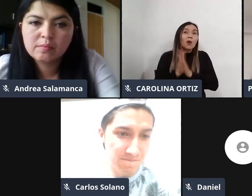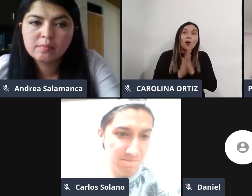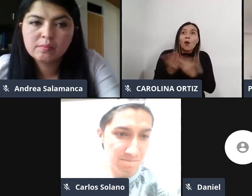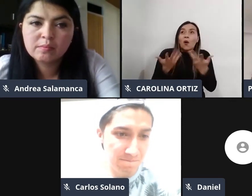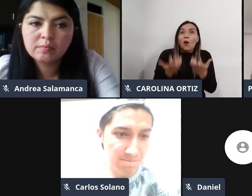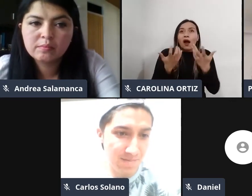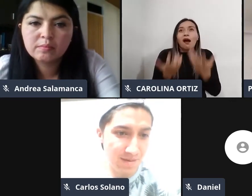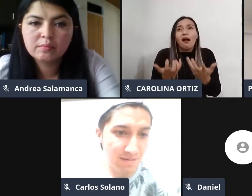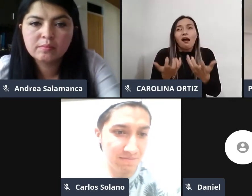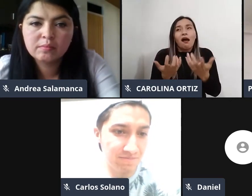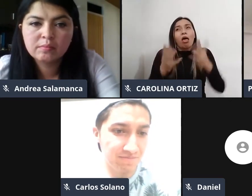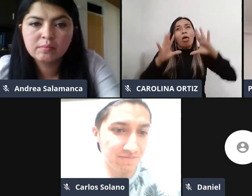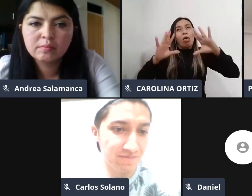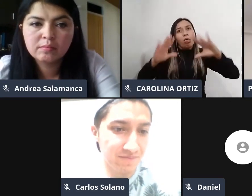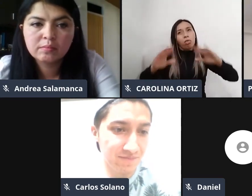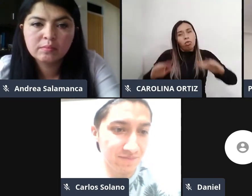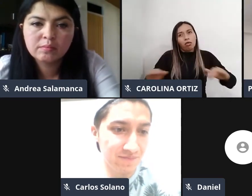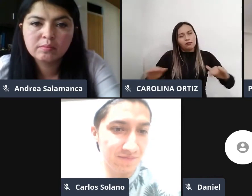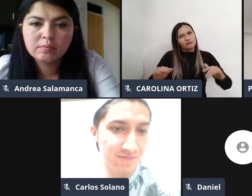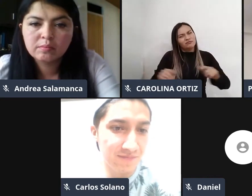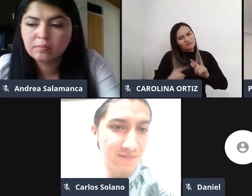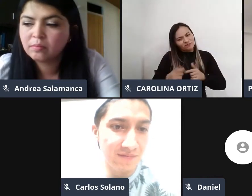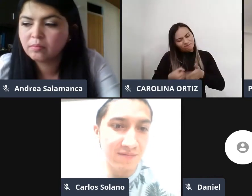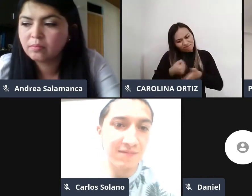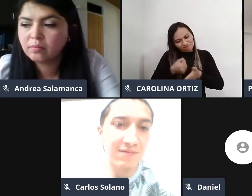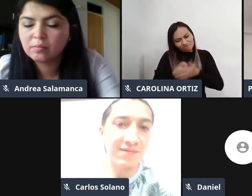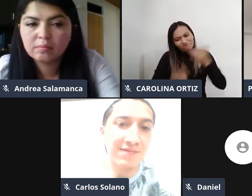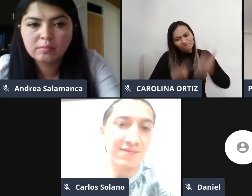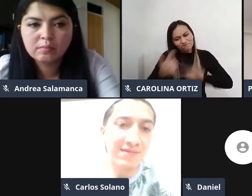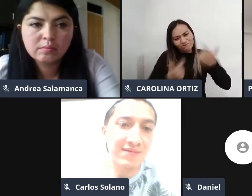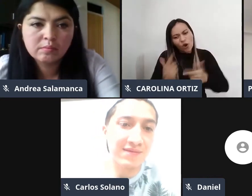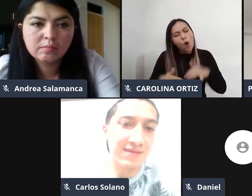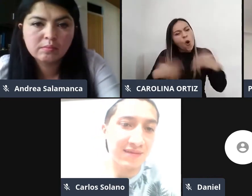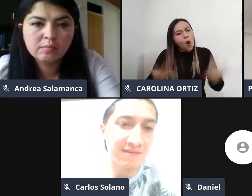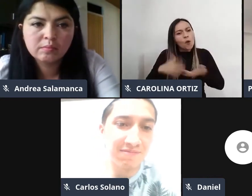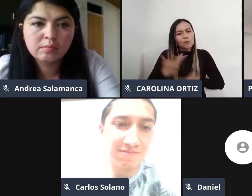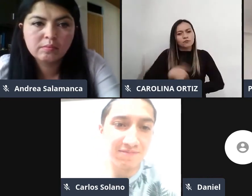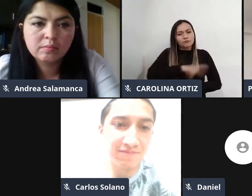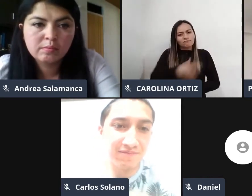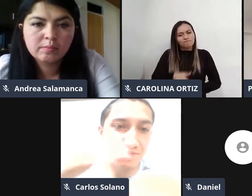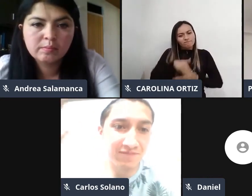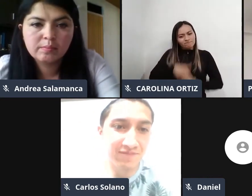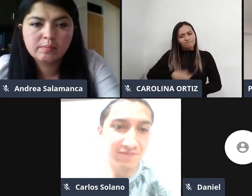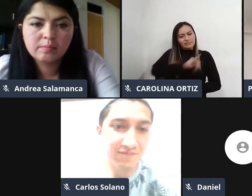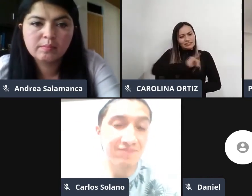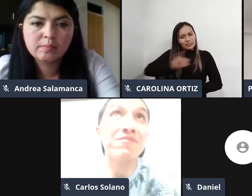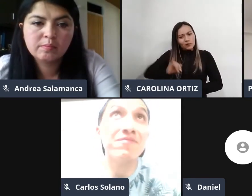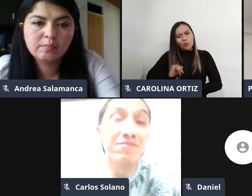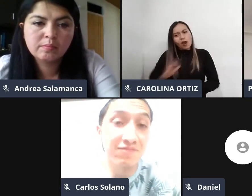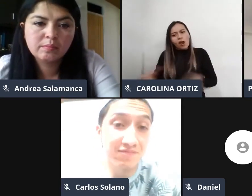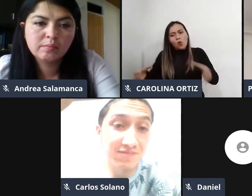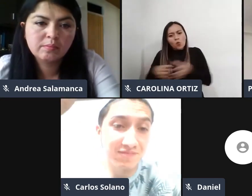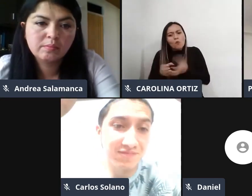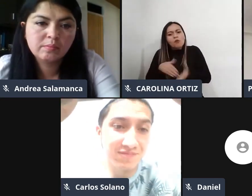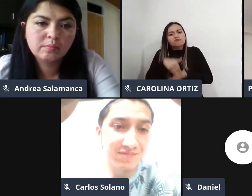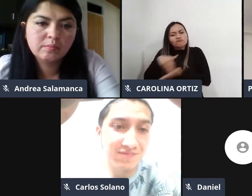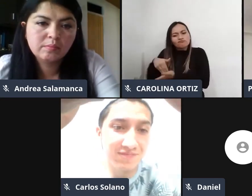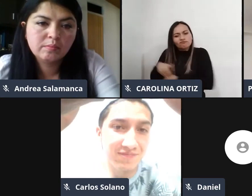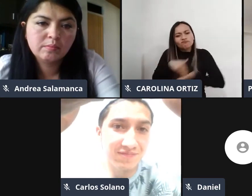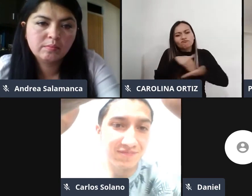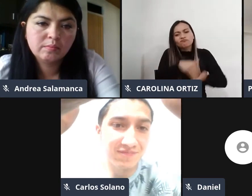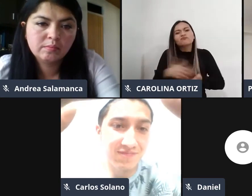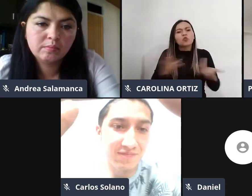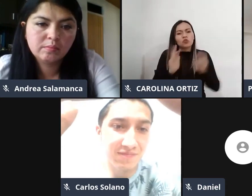las resistencias propias y de las resistencias colectivas que están andando en América